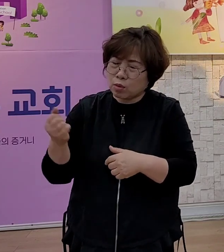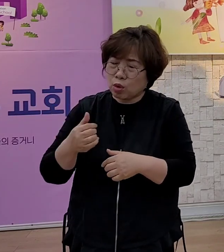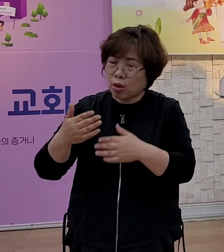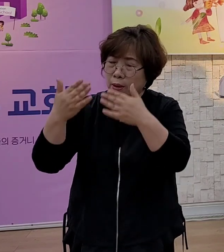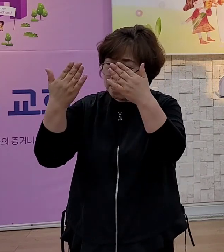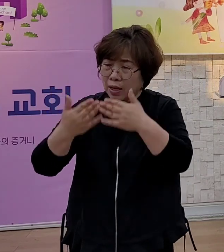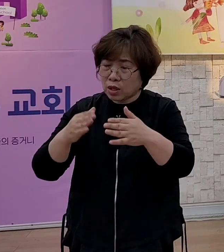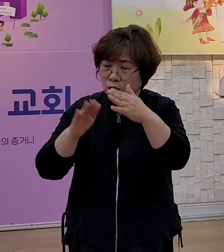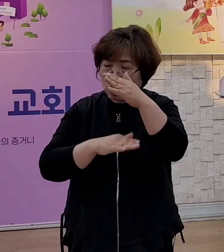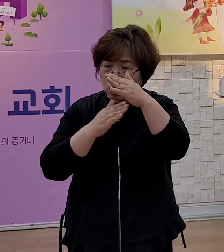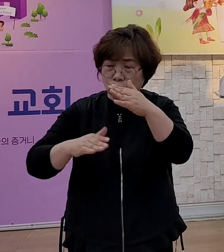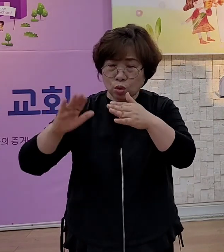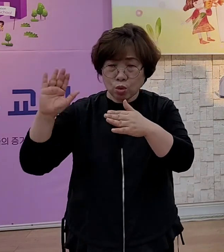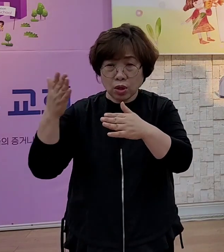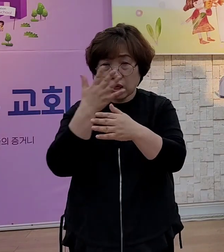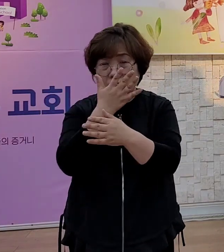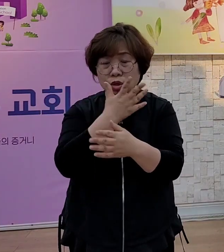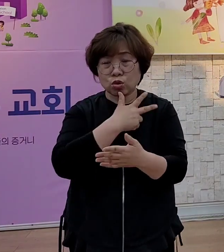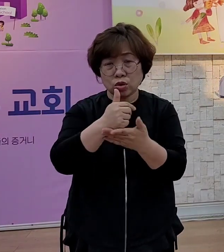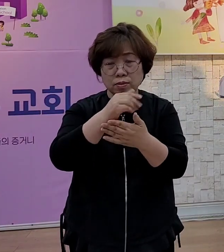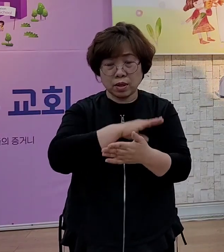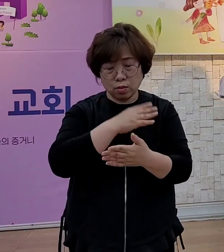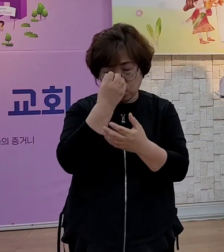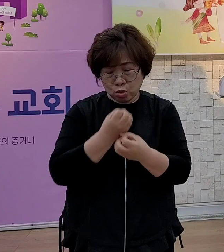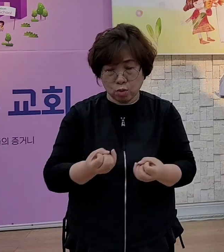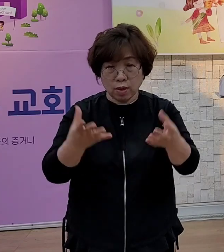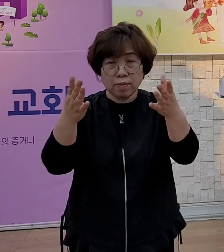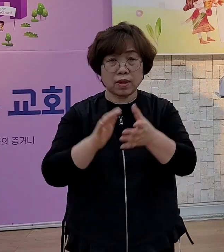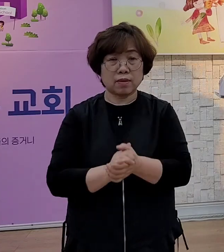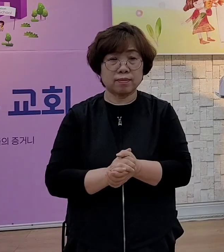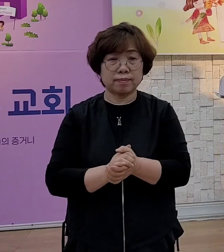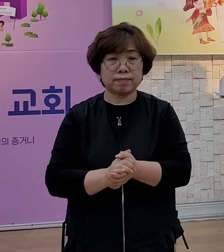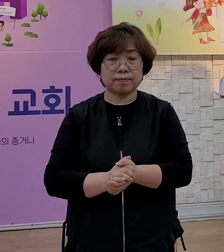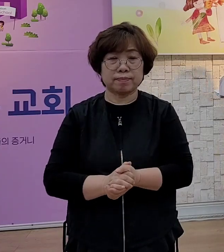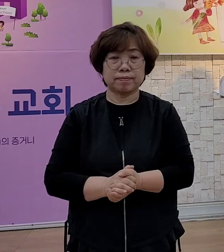모든 성도들이 다 되시기를 주님의 이름으로 축복합니다. 주신 말씀 생각하면서